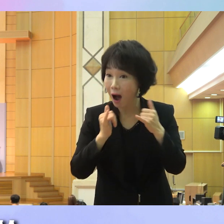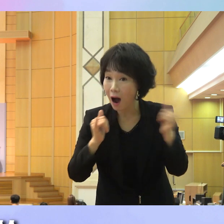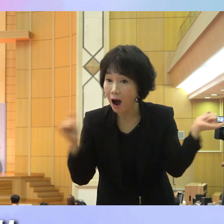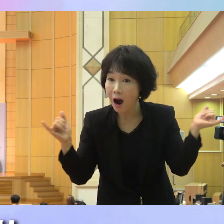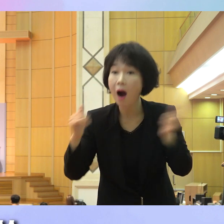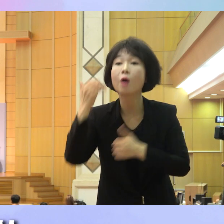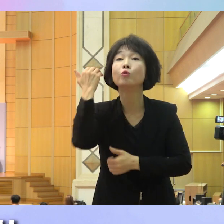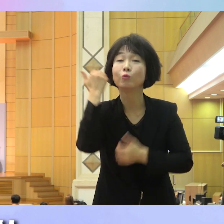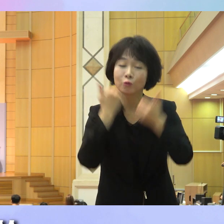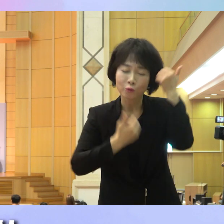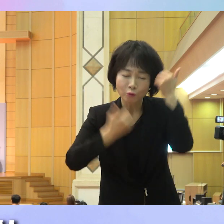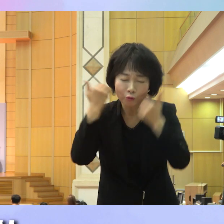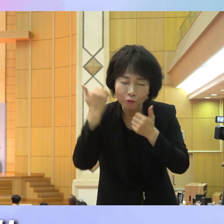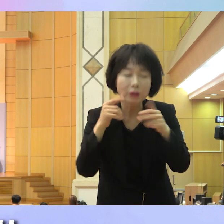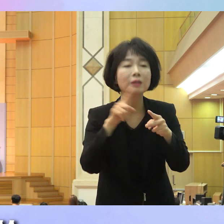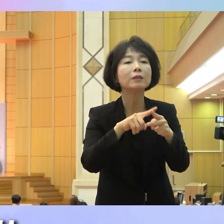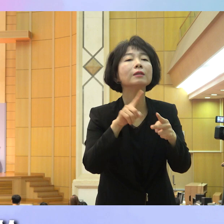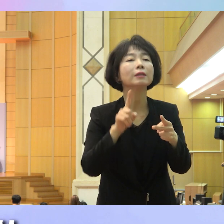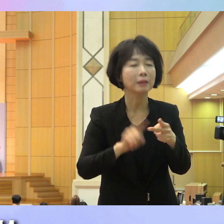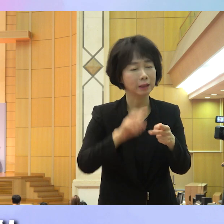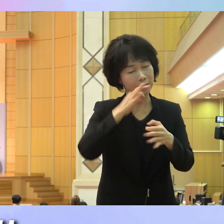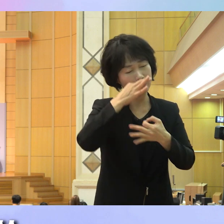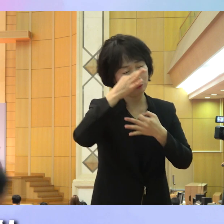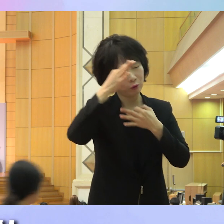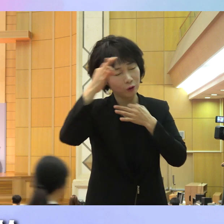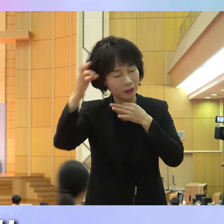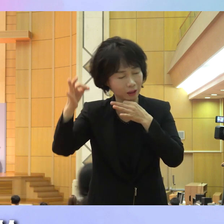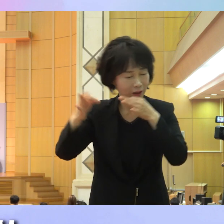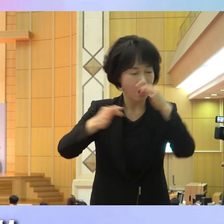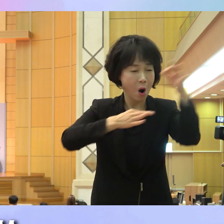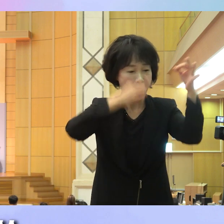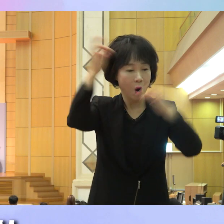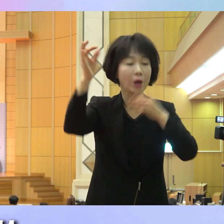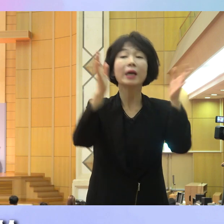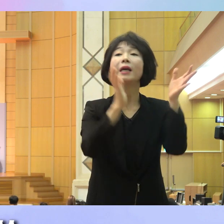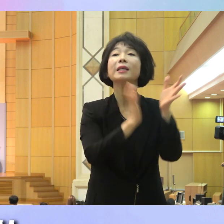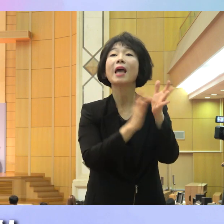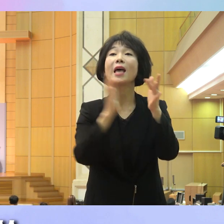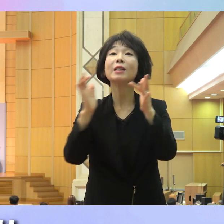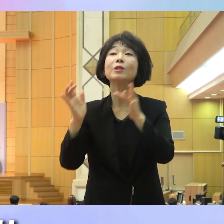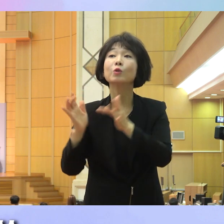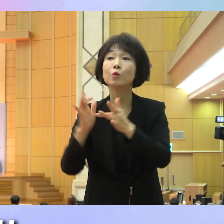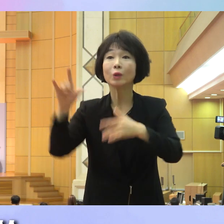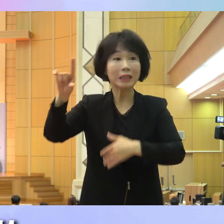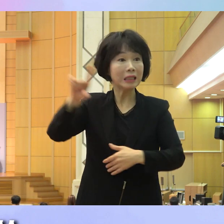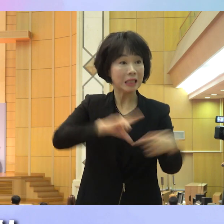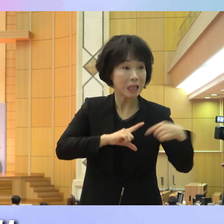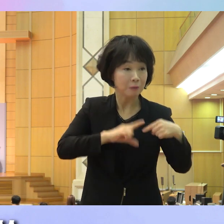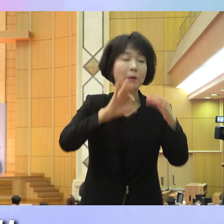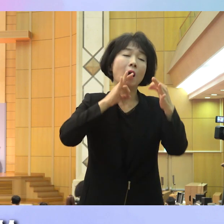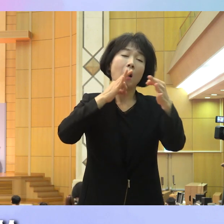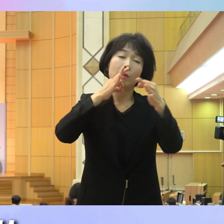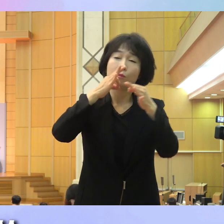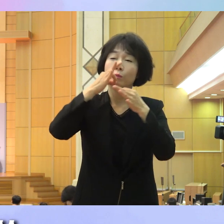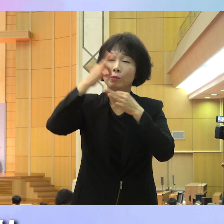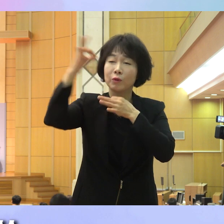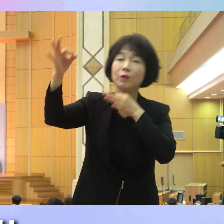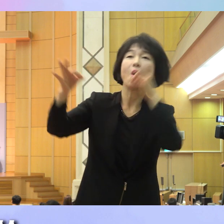자, 누구든지 부르시오. 예수 이름